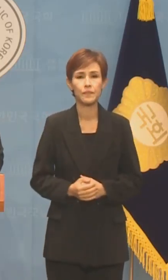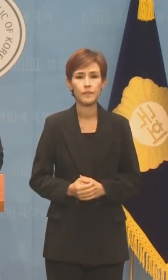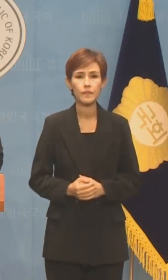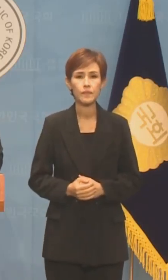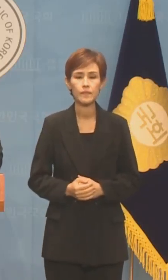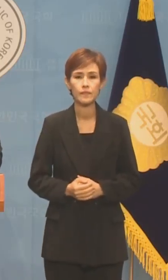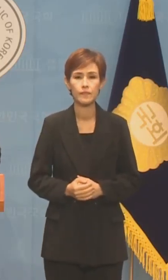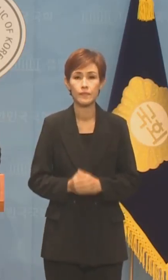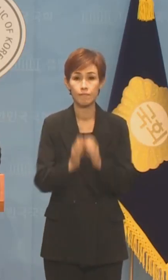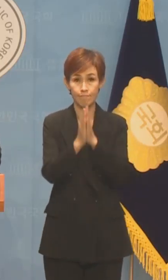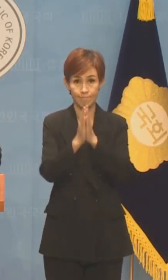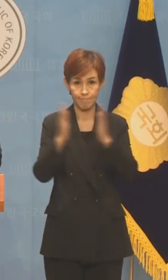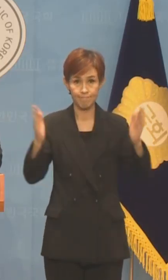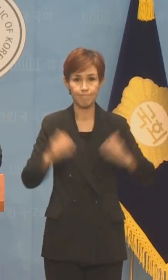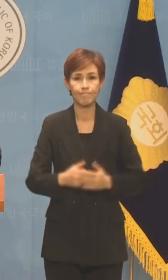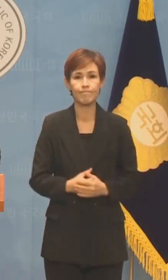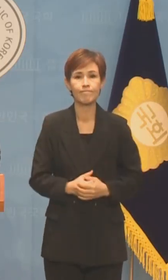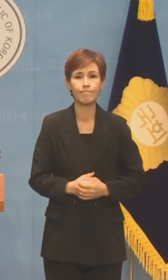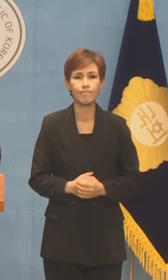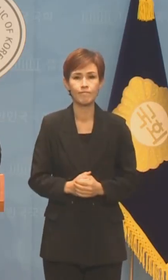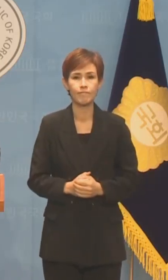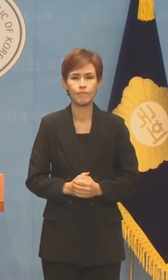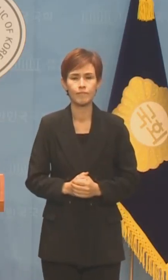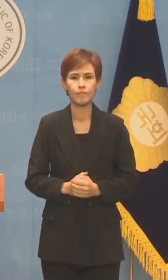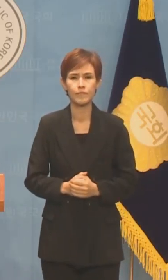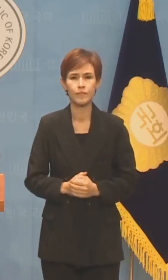바로 기자회견문 낭독하겠습니다.